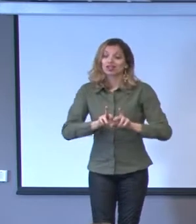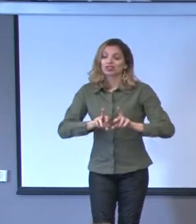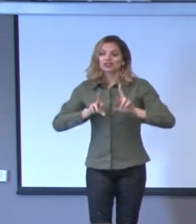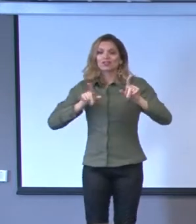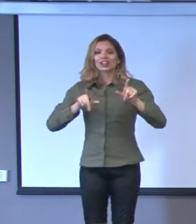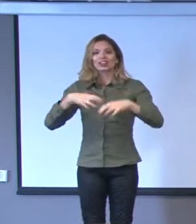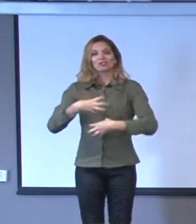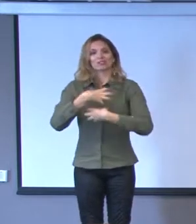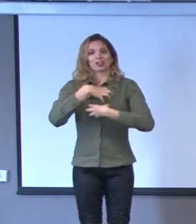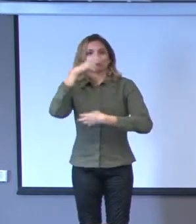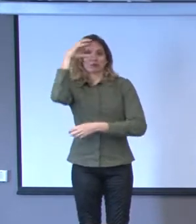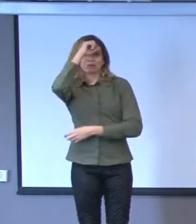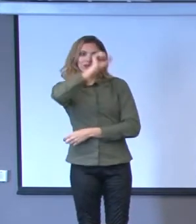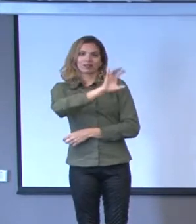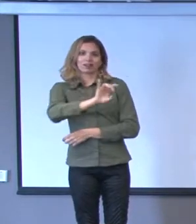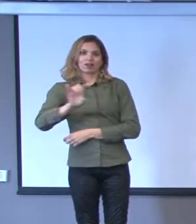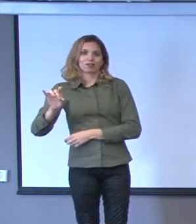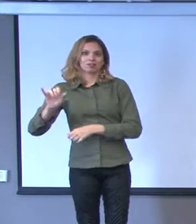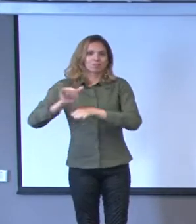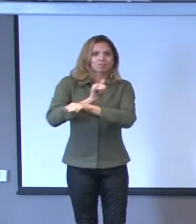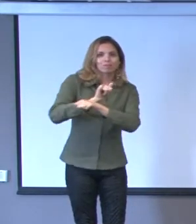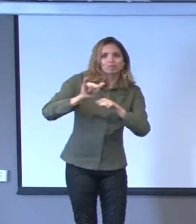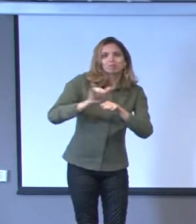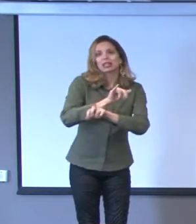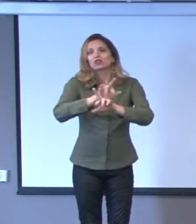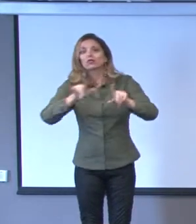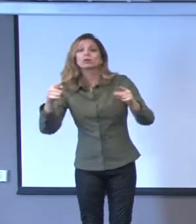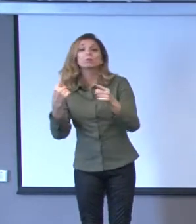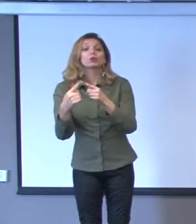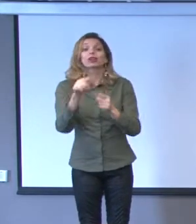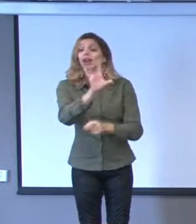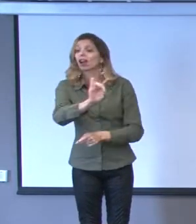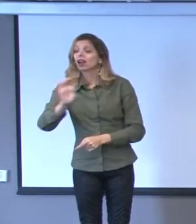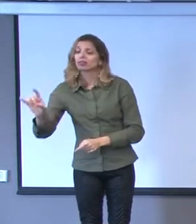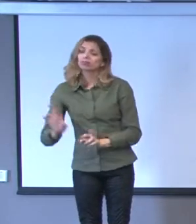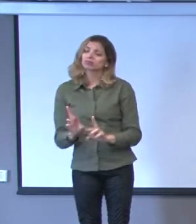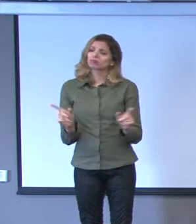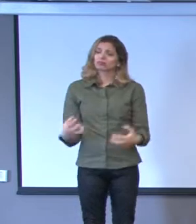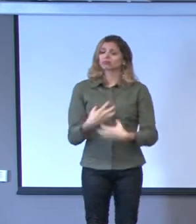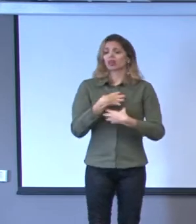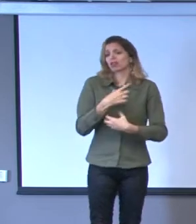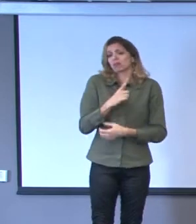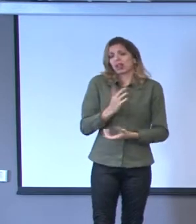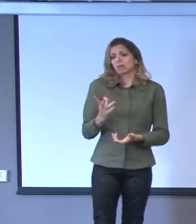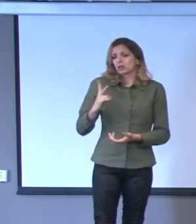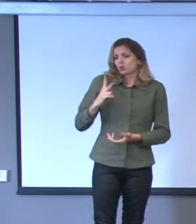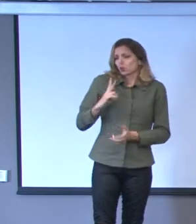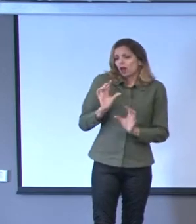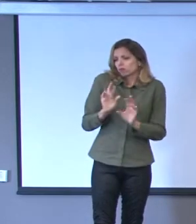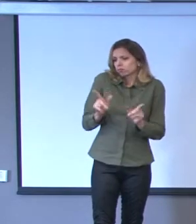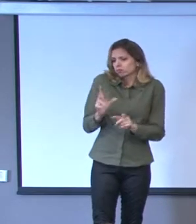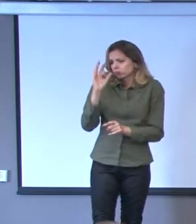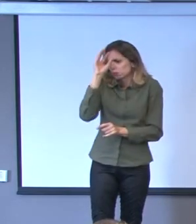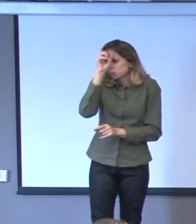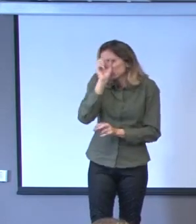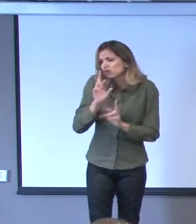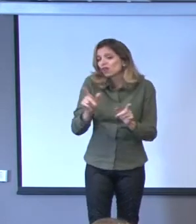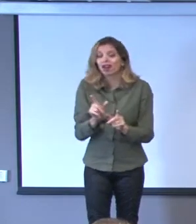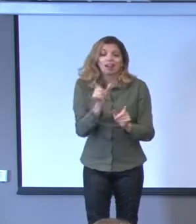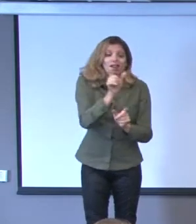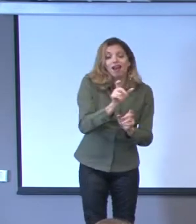diversifica estratégias de ensino por reconhecer que cada um tem uma forma particular de aprender.